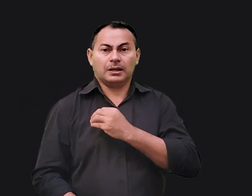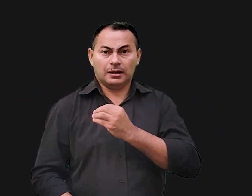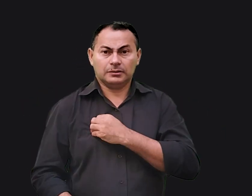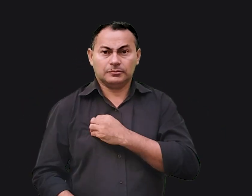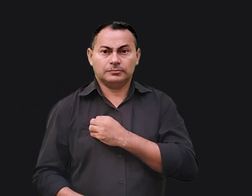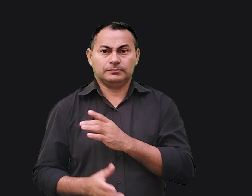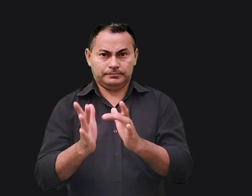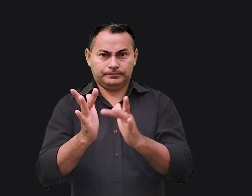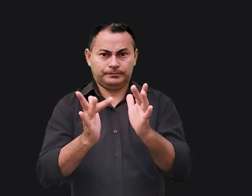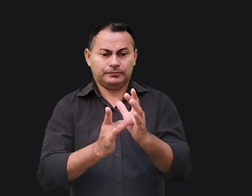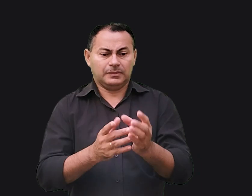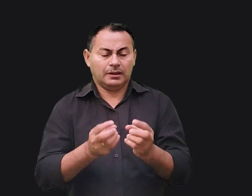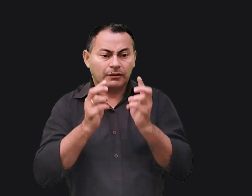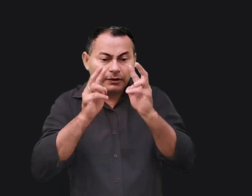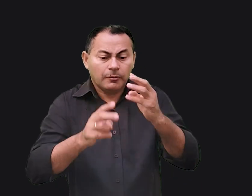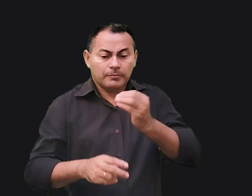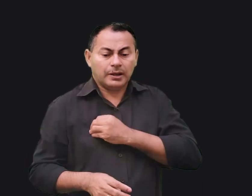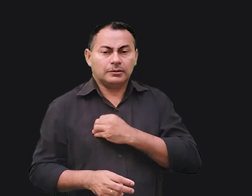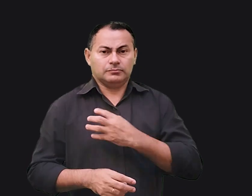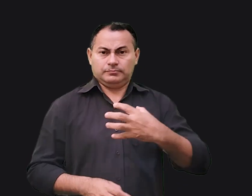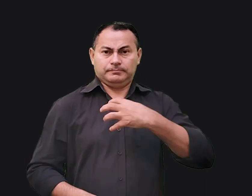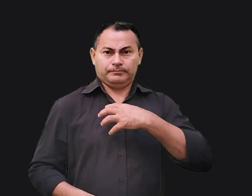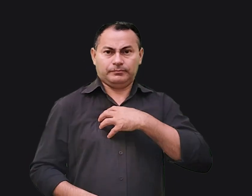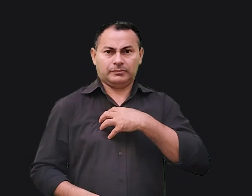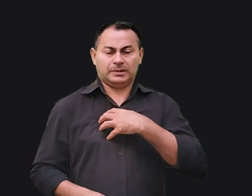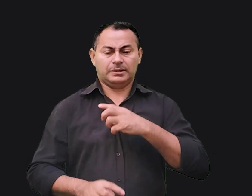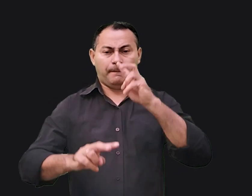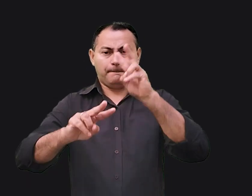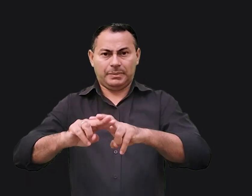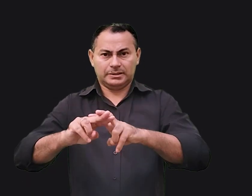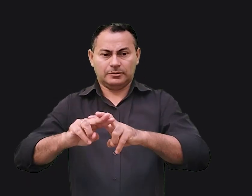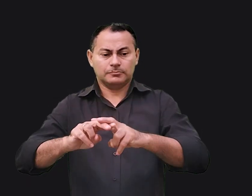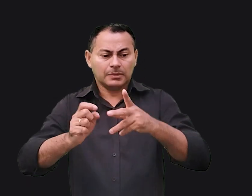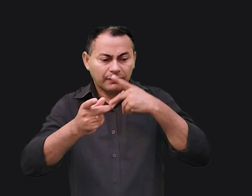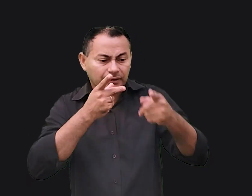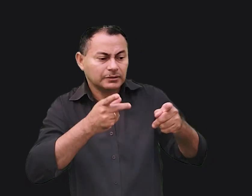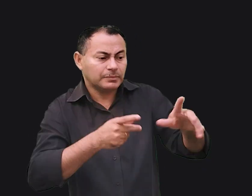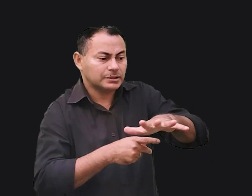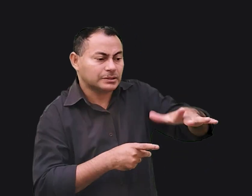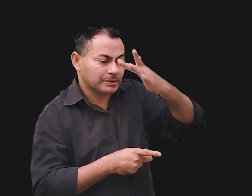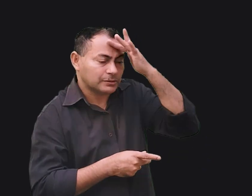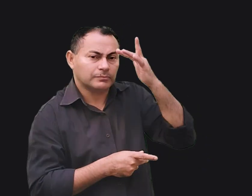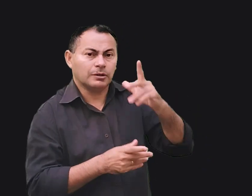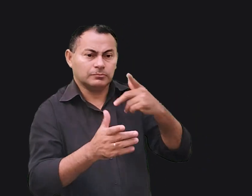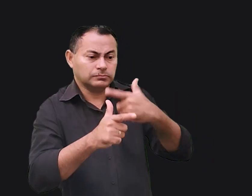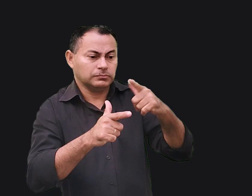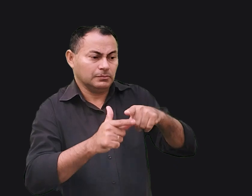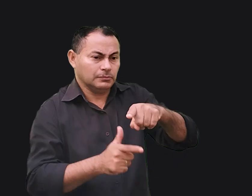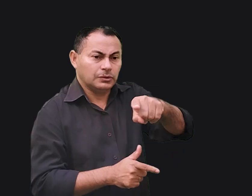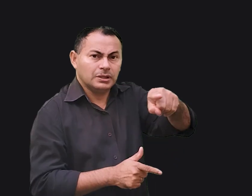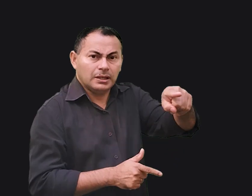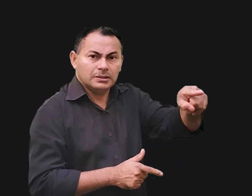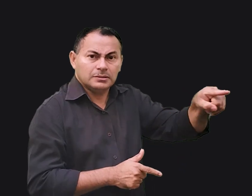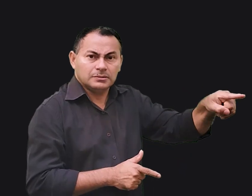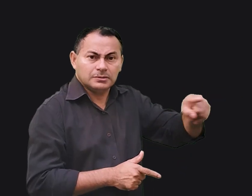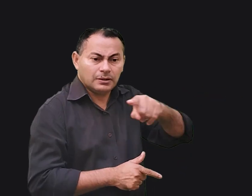pecado. Jesus vê o pecado como uma forma de prisão e estava falando para eles: o problema de vocês é que vocês não